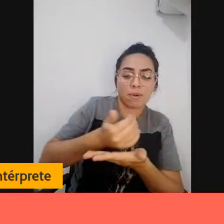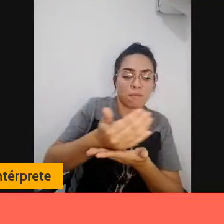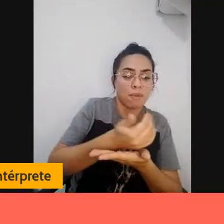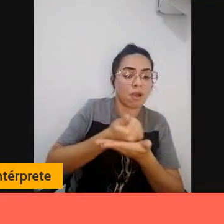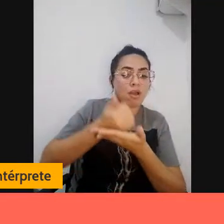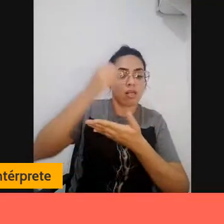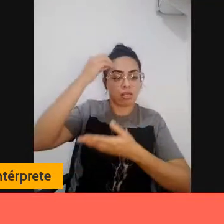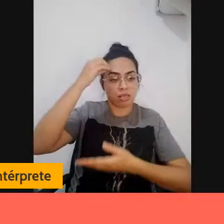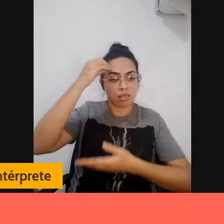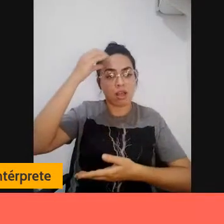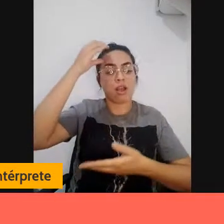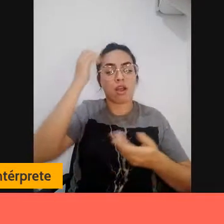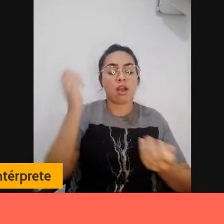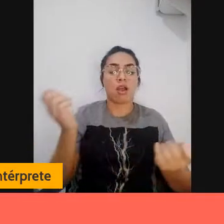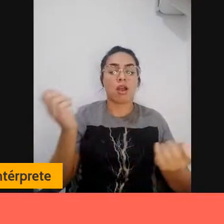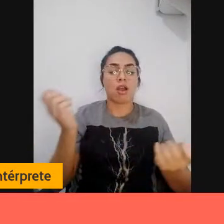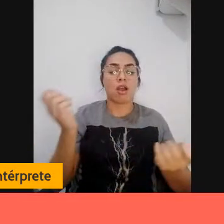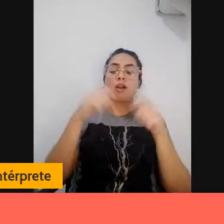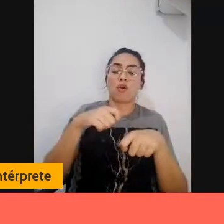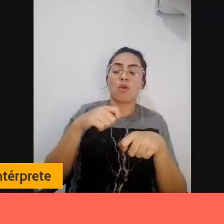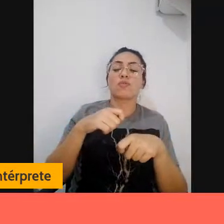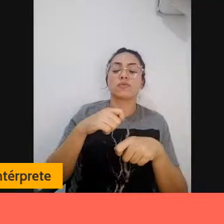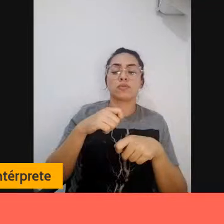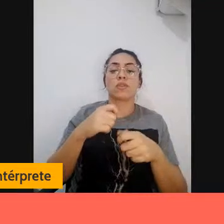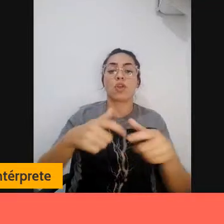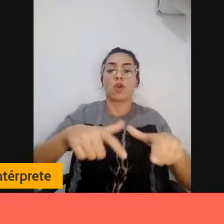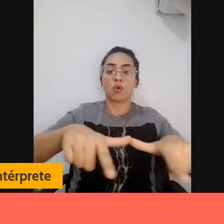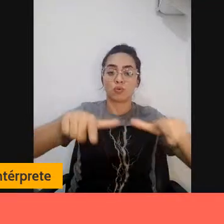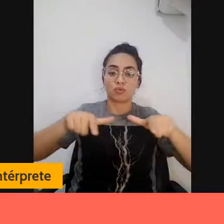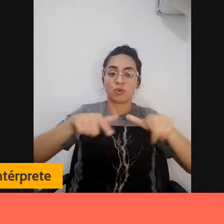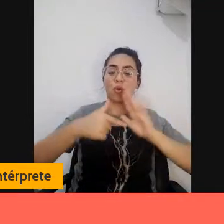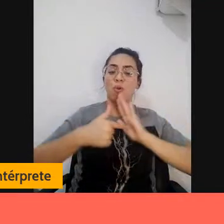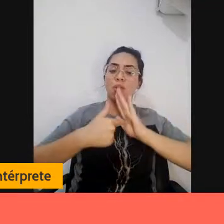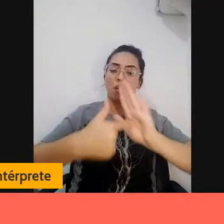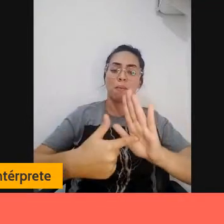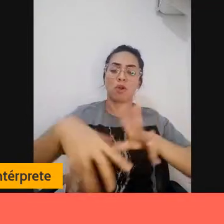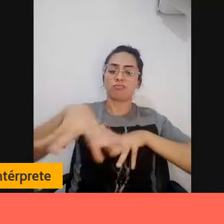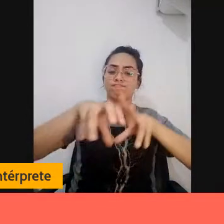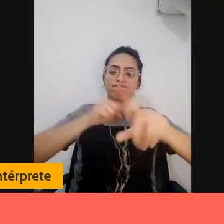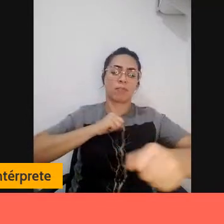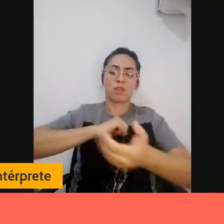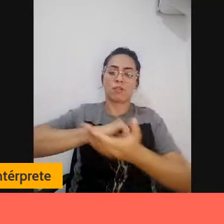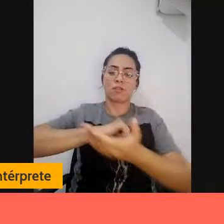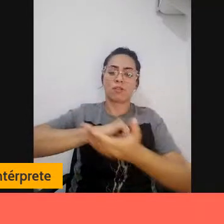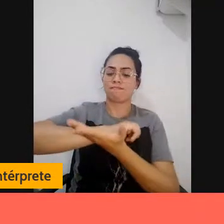reconhecido através dos diplomas e a certificação.